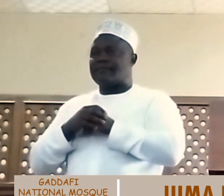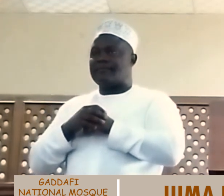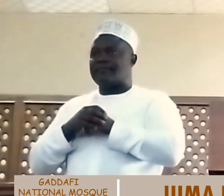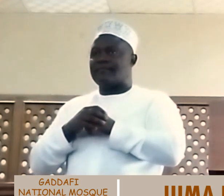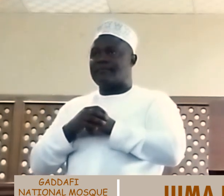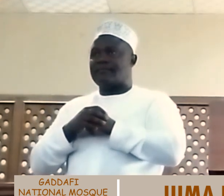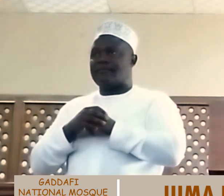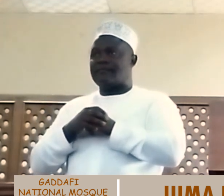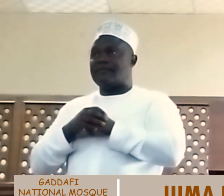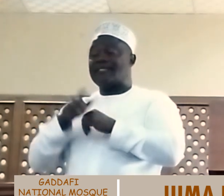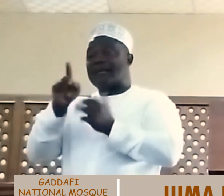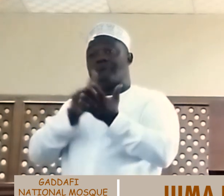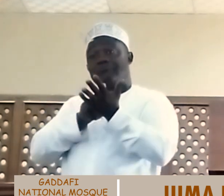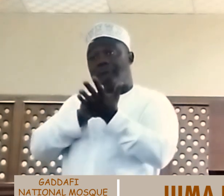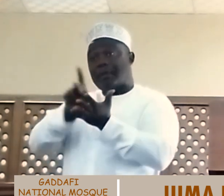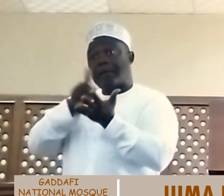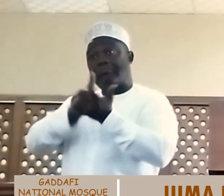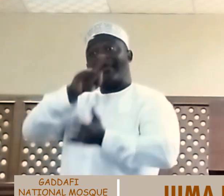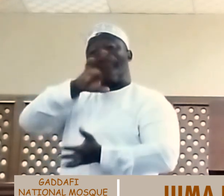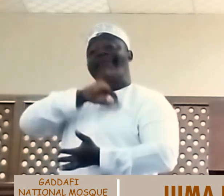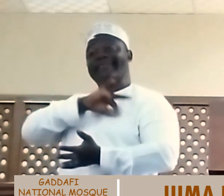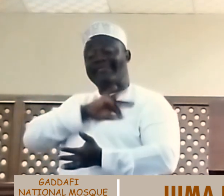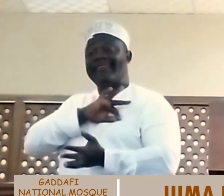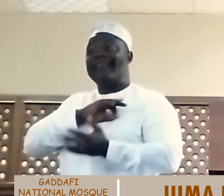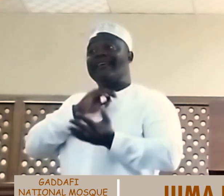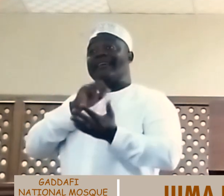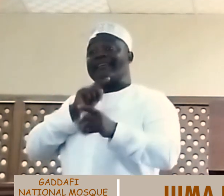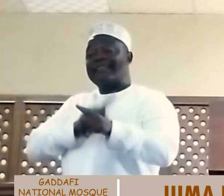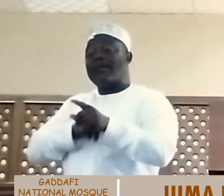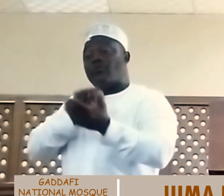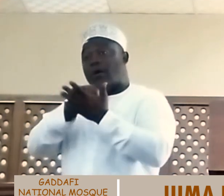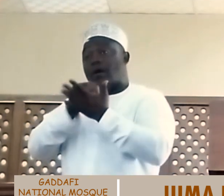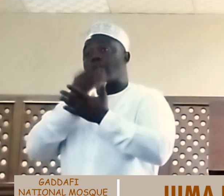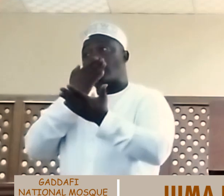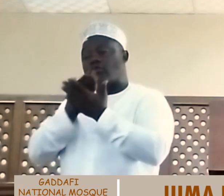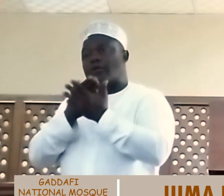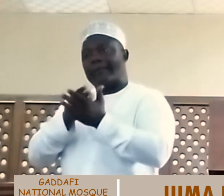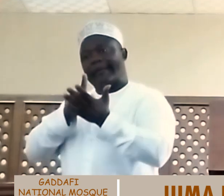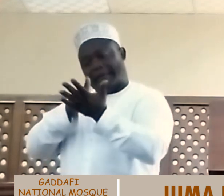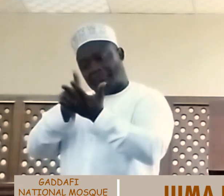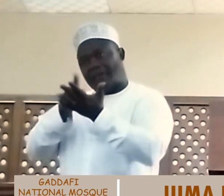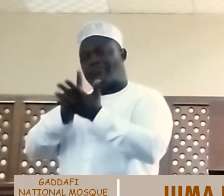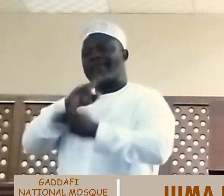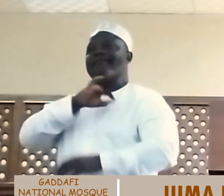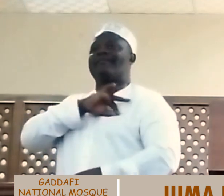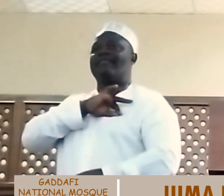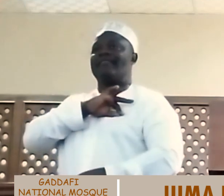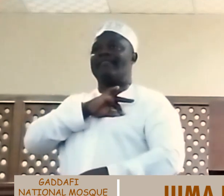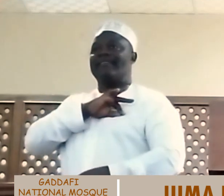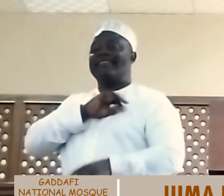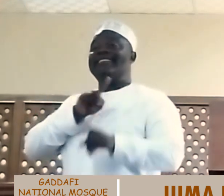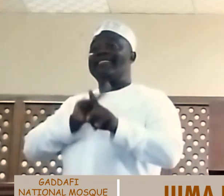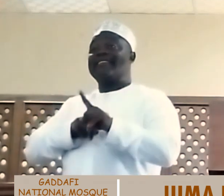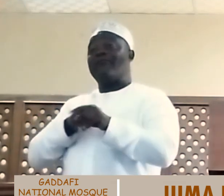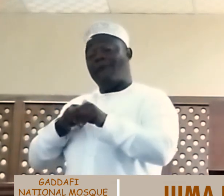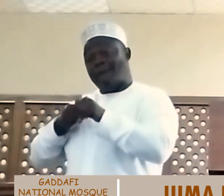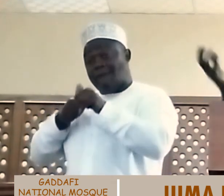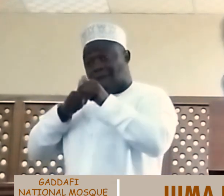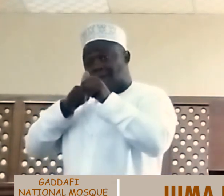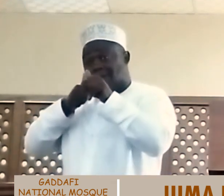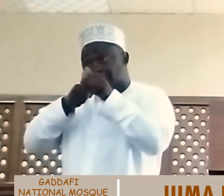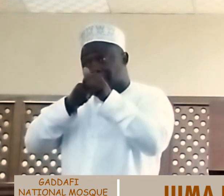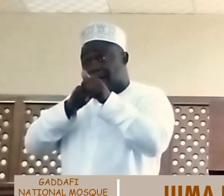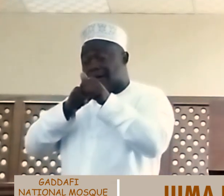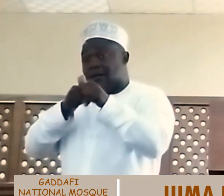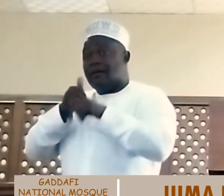kututeekako mu kutusasula empeera ebyo bye twakola nga birungi ebyobuliwo, naye ate atugobereze